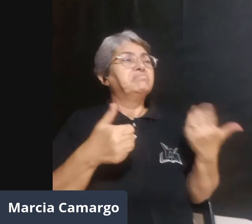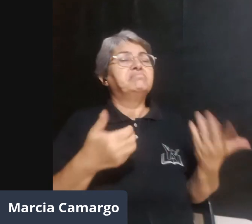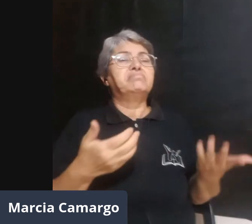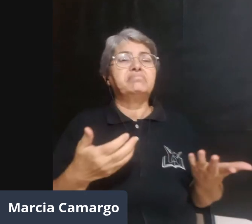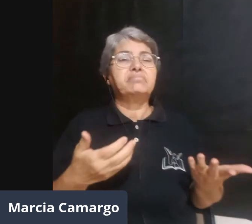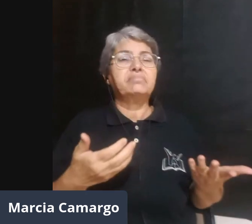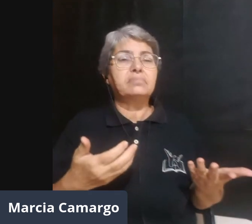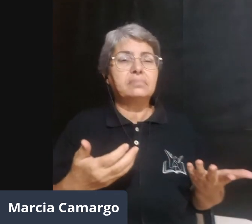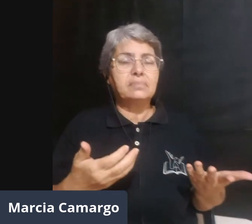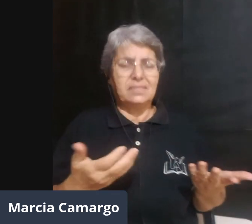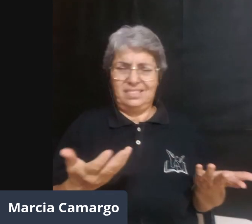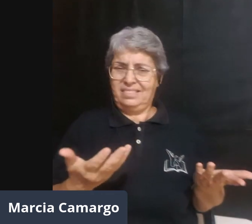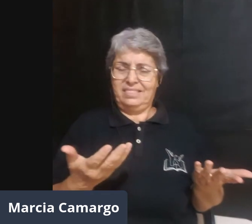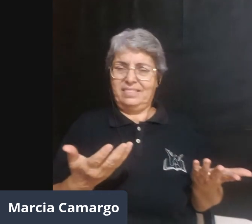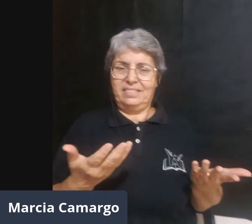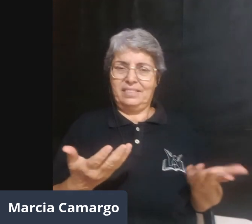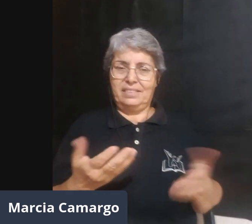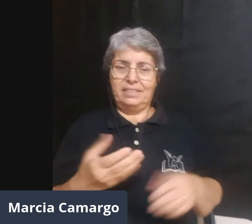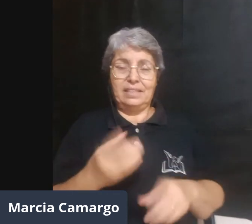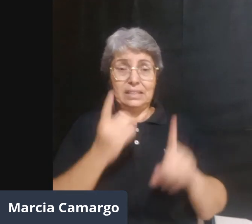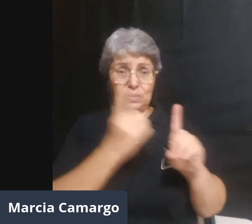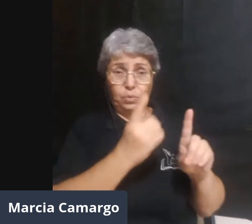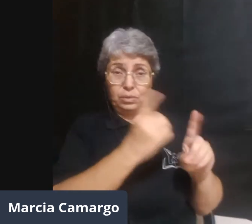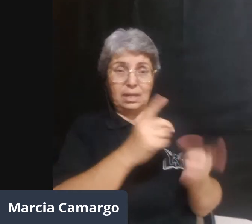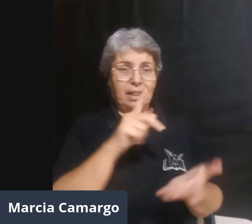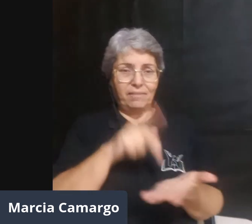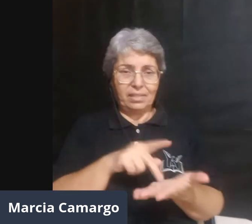indisputável evidência doutrinária da verdade.